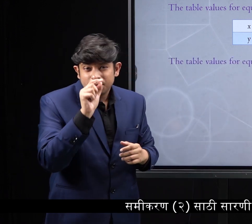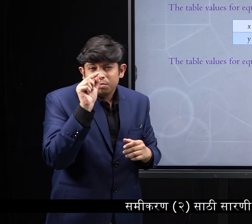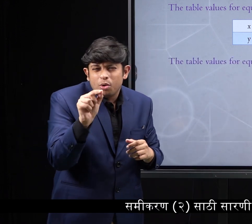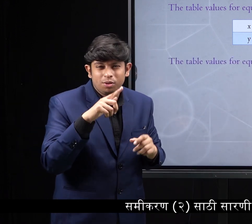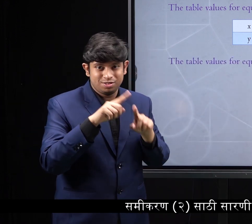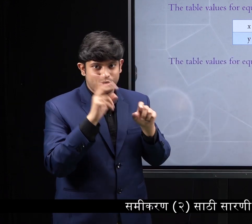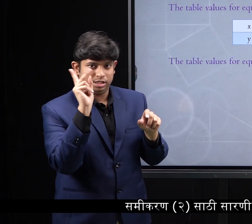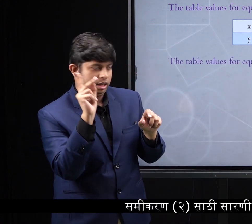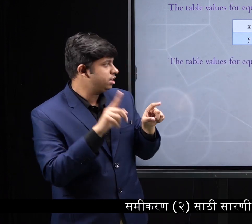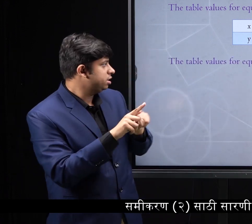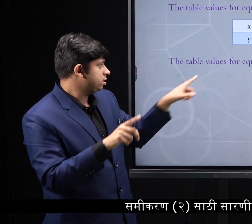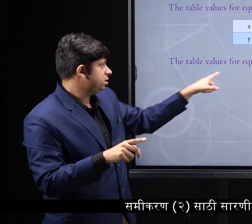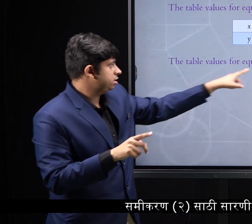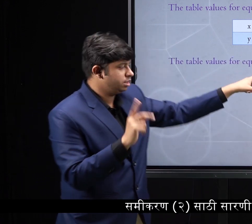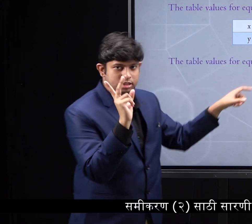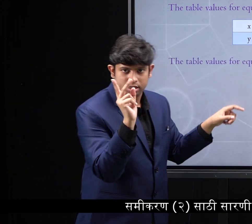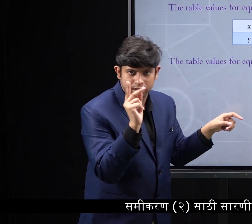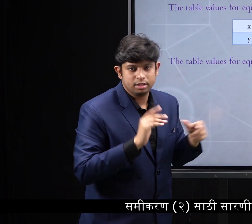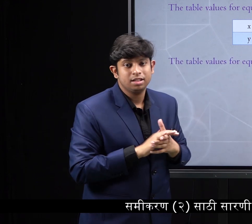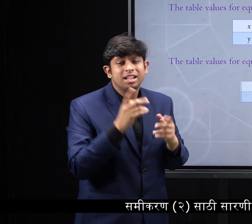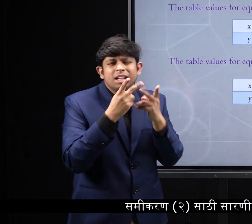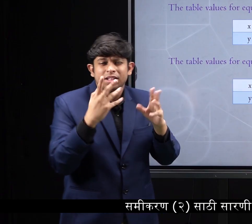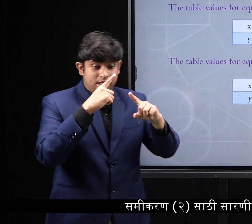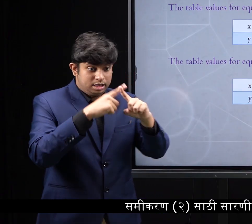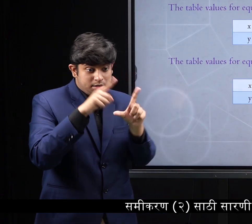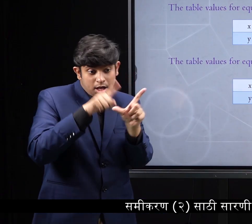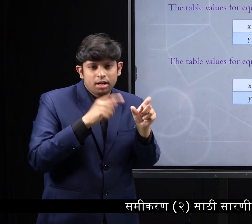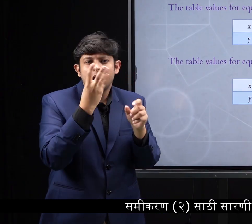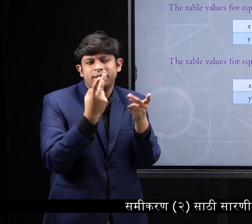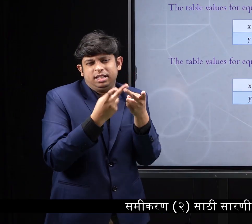समीकरण दुसऱ्यासाठी सारणी मूल्ये खालीलप्रमाणे आहेत.